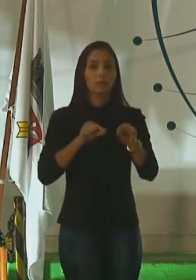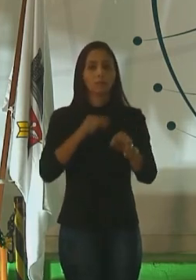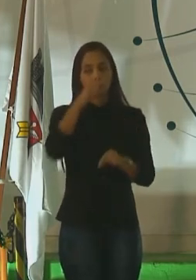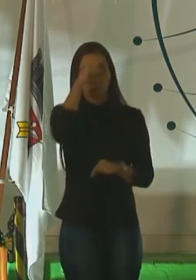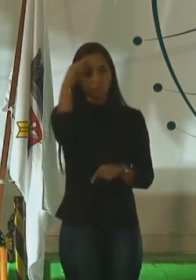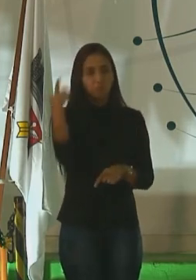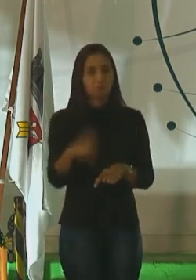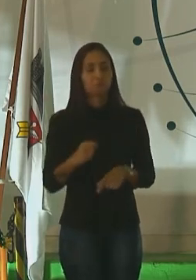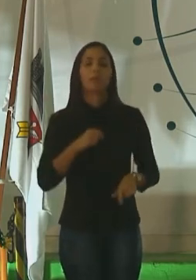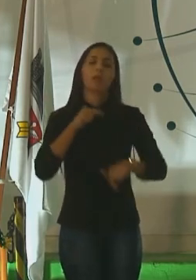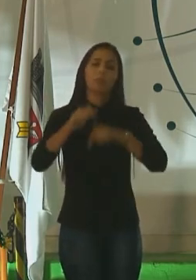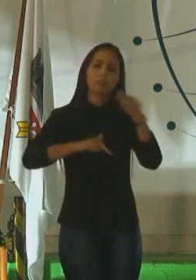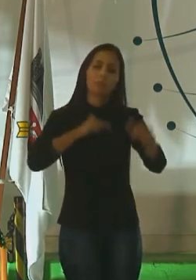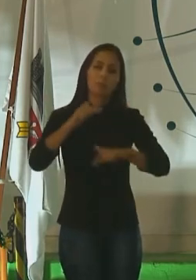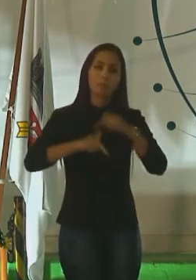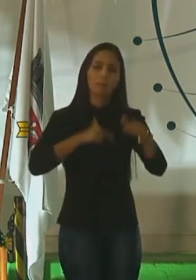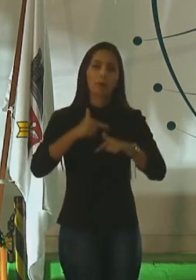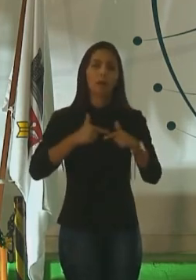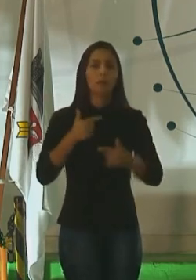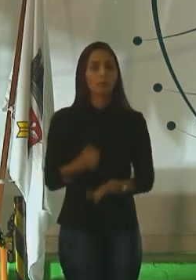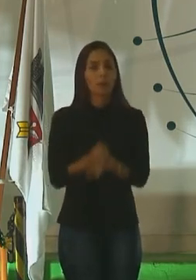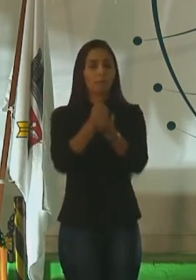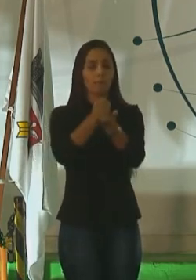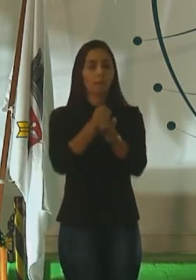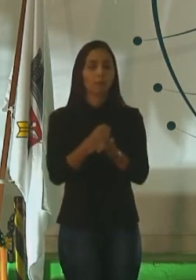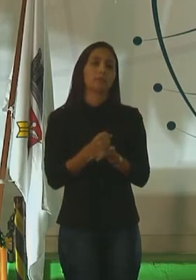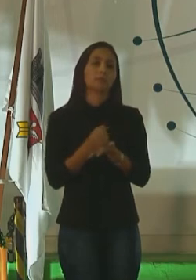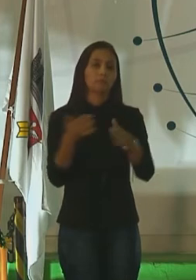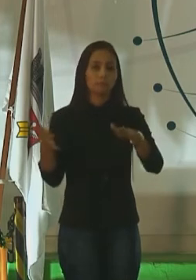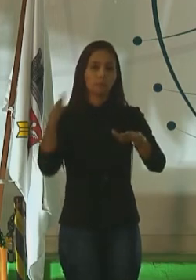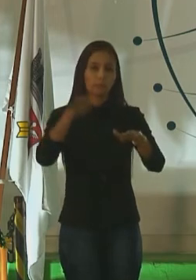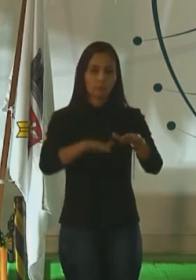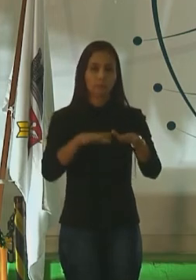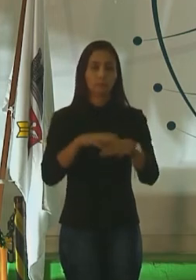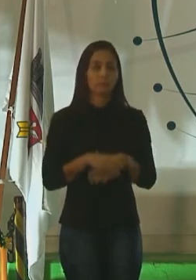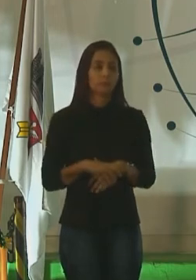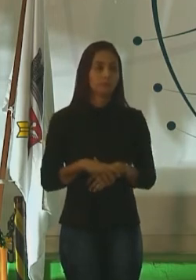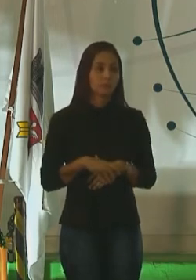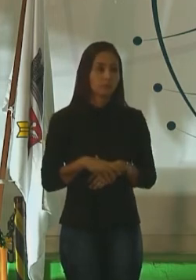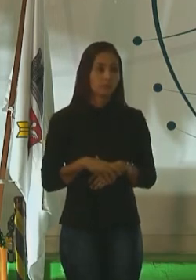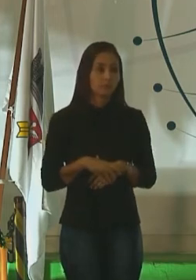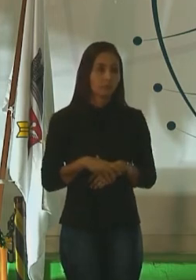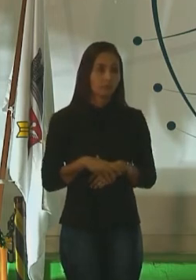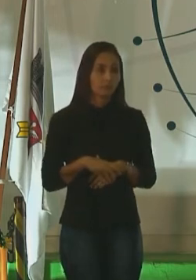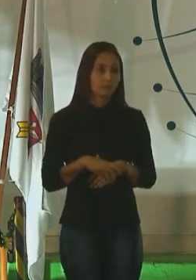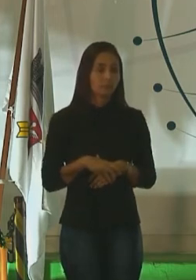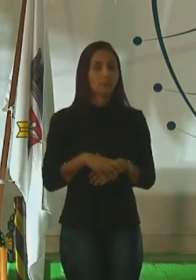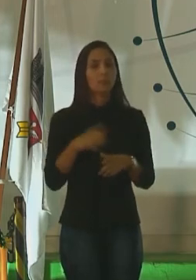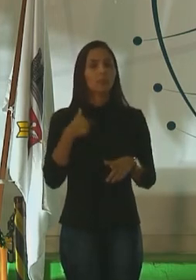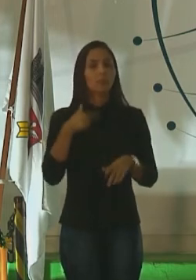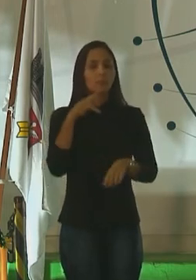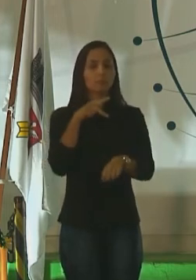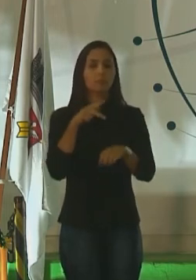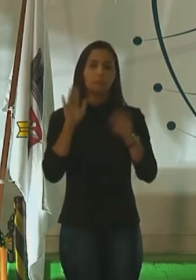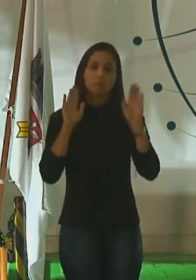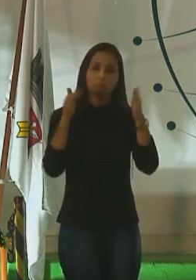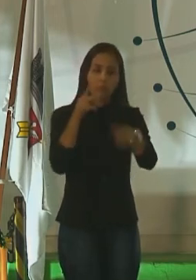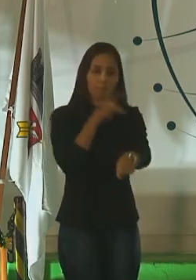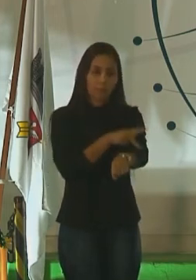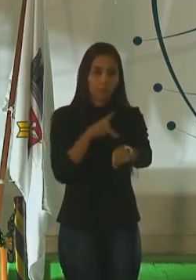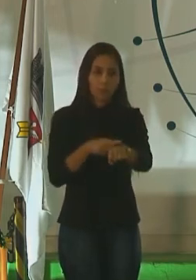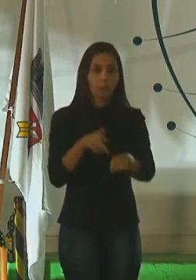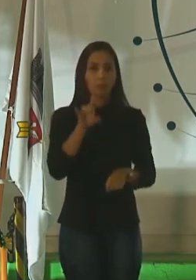e formação para que a inclusão em tais níveis ocorra do ponto de vista não só pedagógico, intelectual,